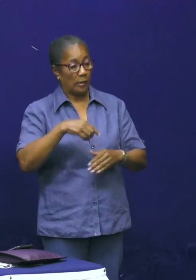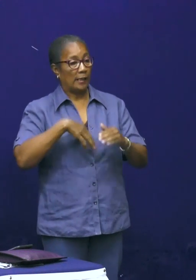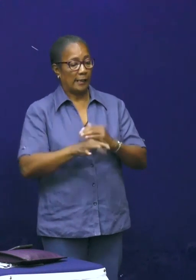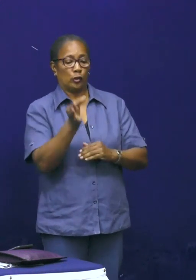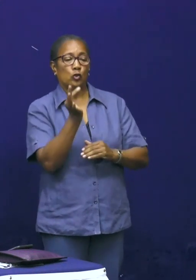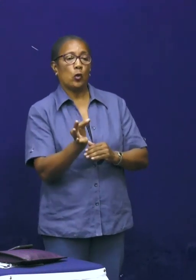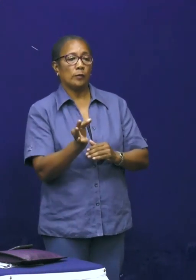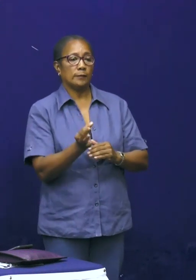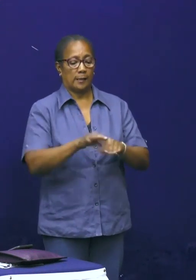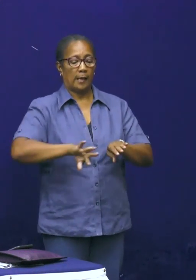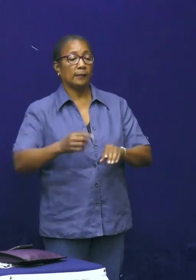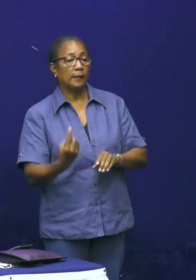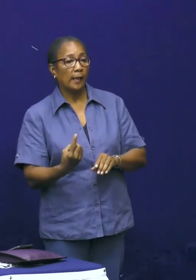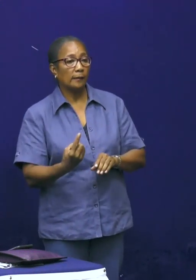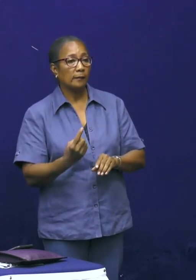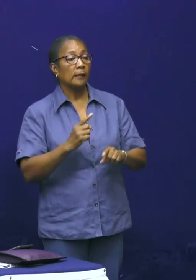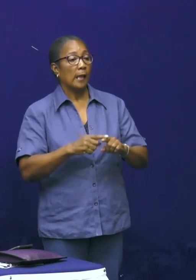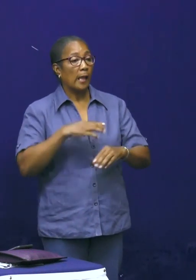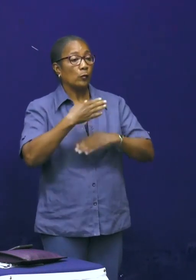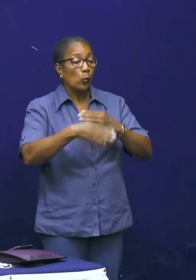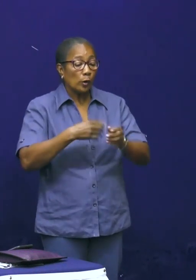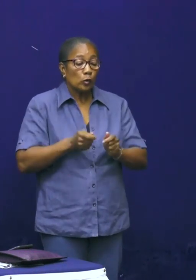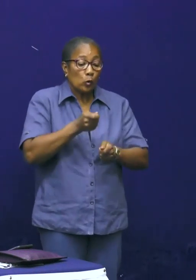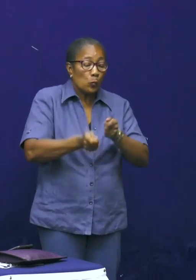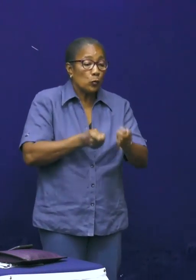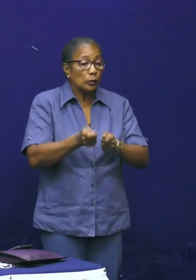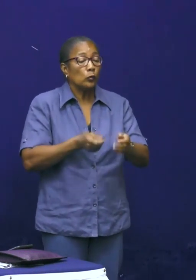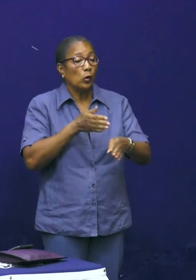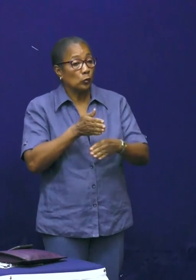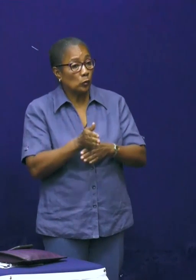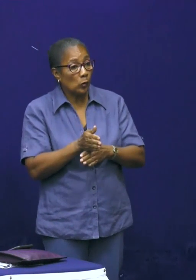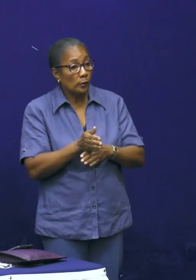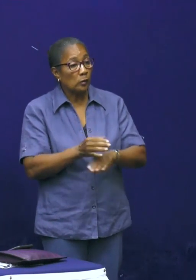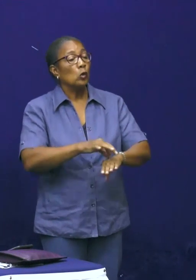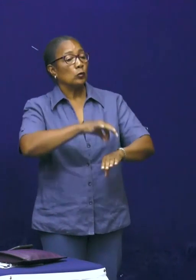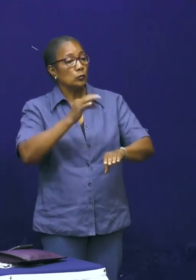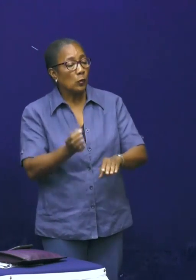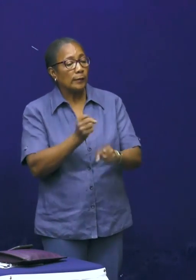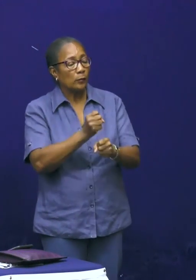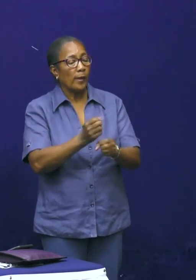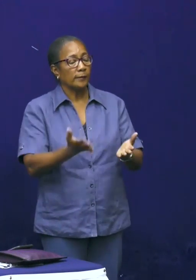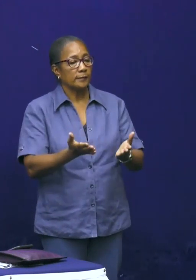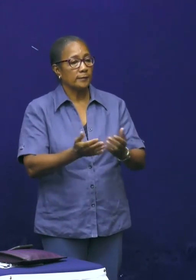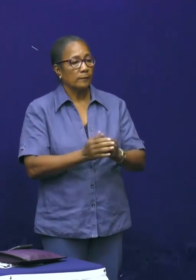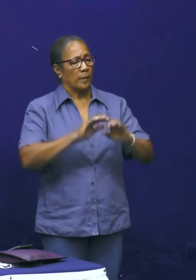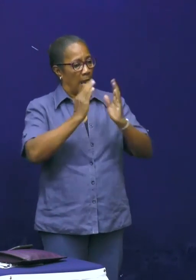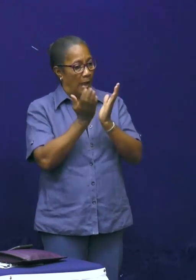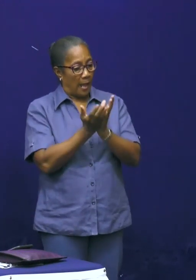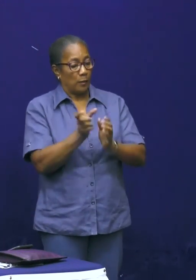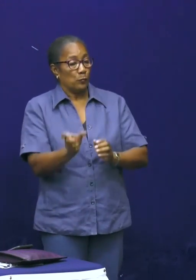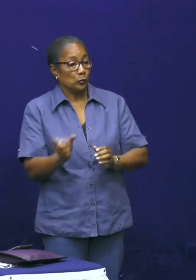thuisquarantaine en worden gemonitord door gezondheidswerkers. Alle